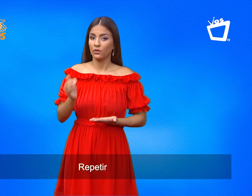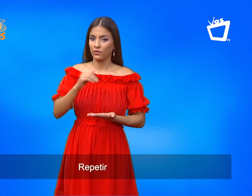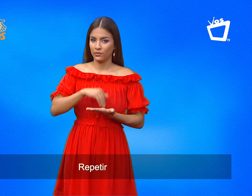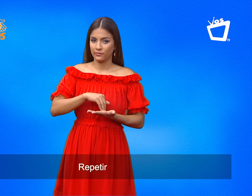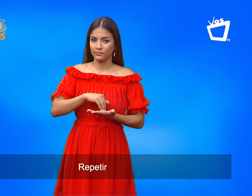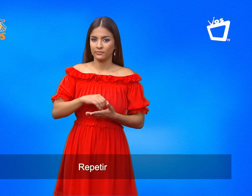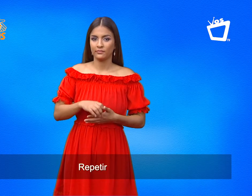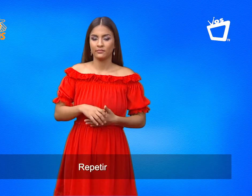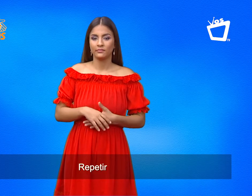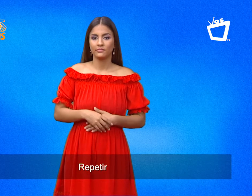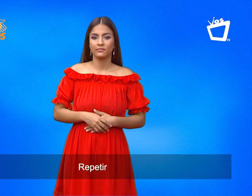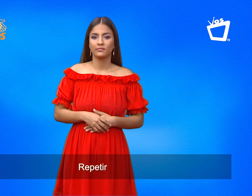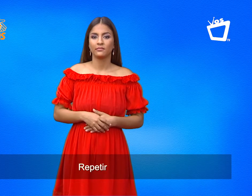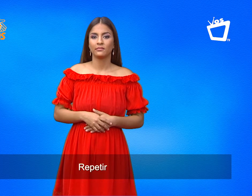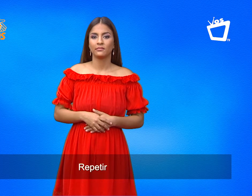y repetir